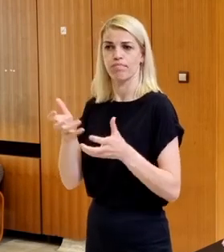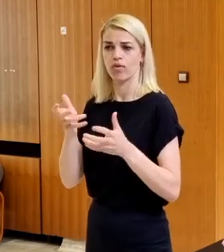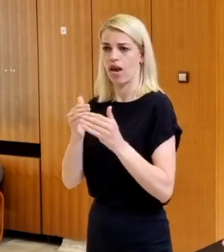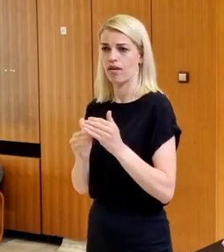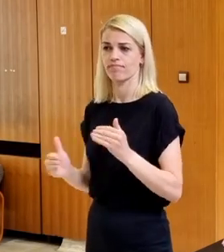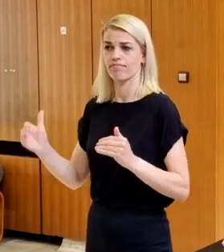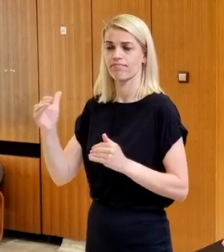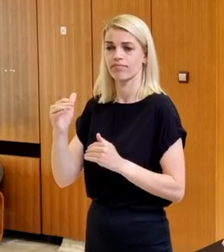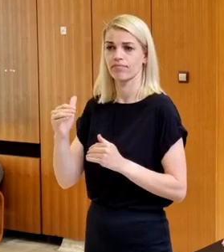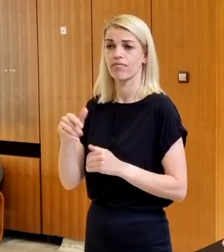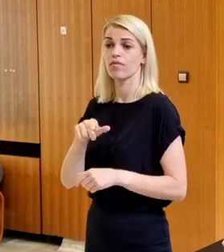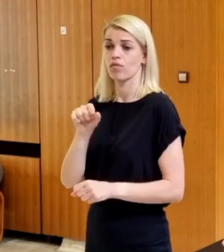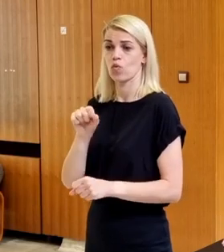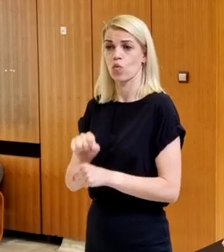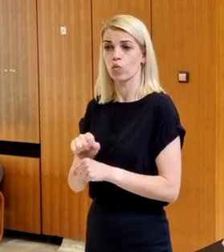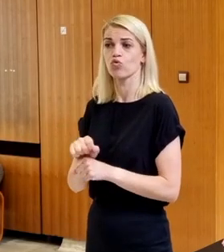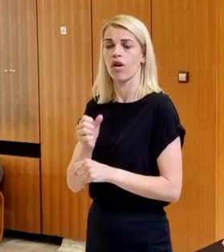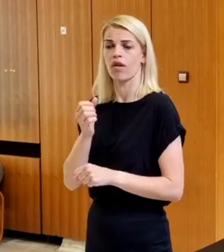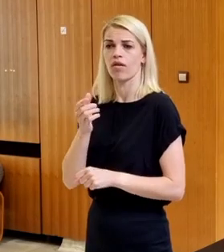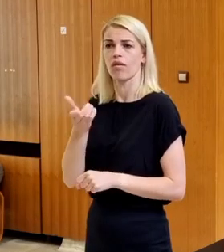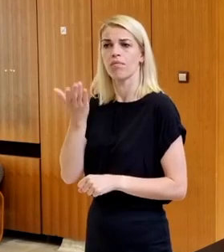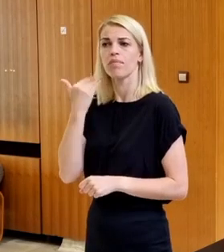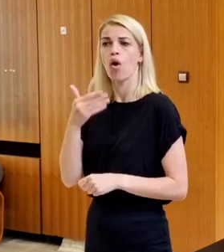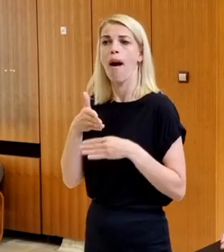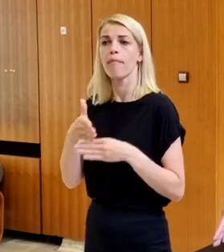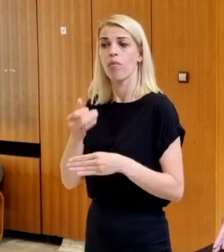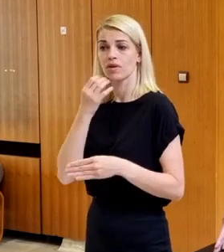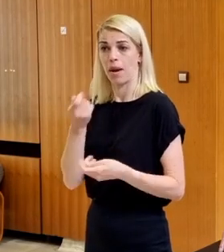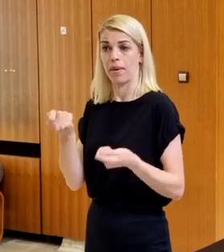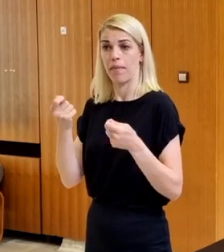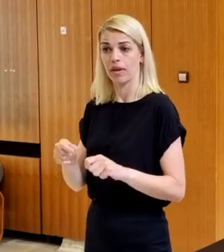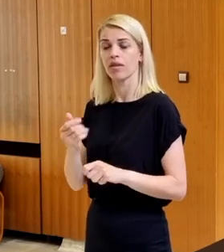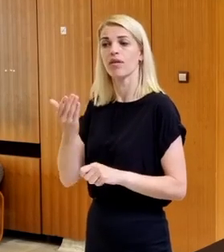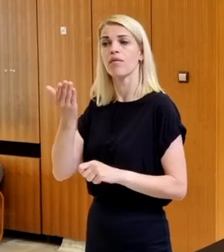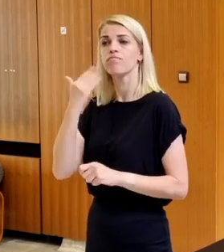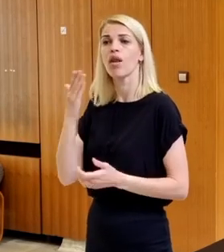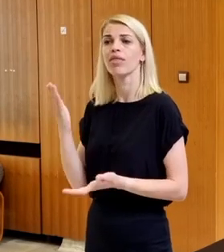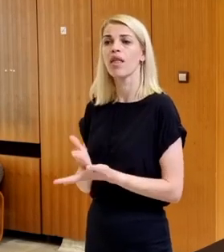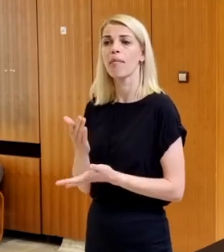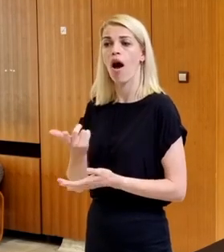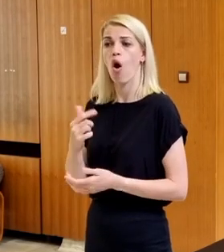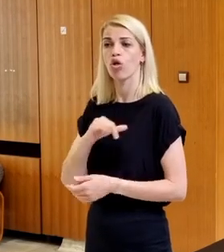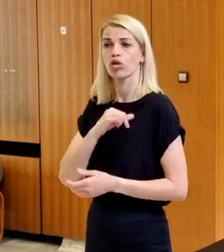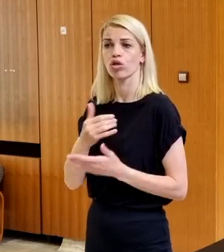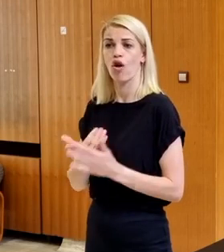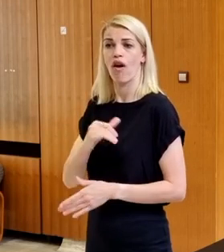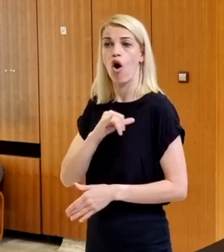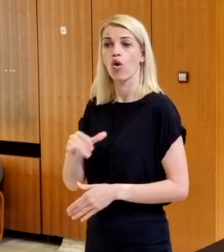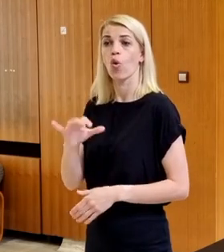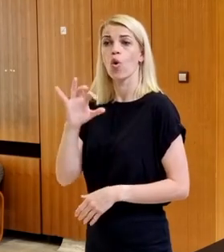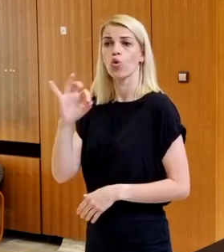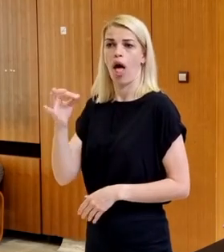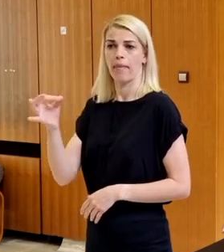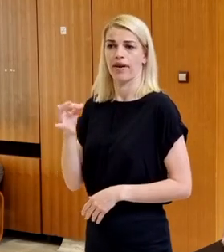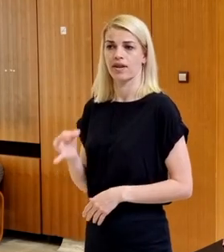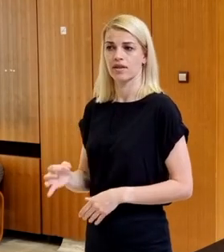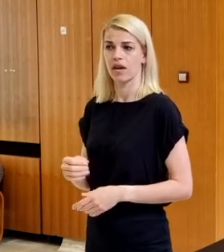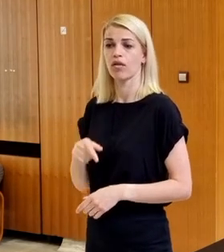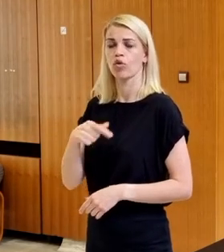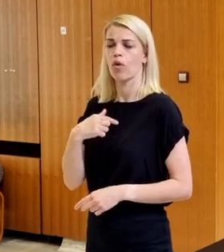tam by výrazne pomohlo, keby na plyn bola DPH od nového roku 0%. Toto je vec, ktorú